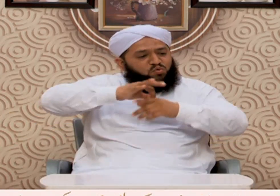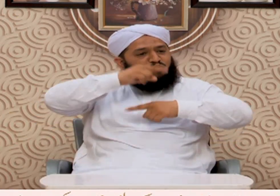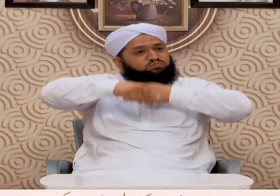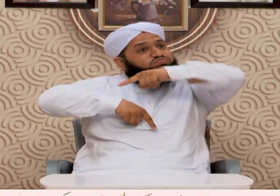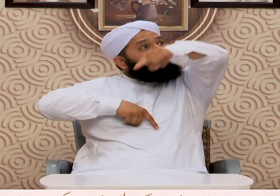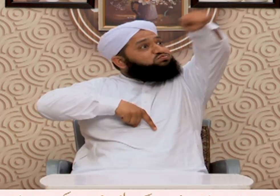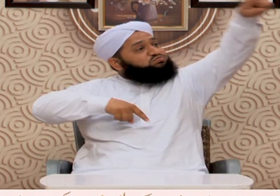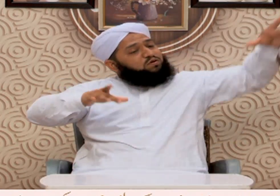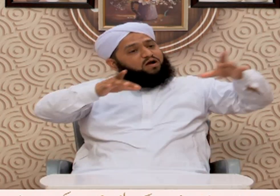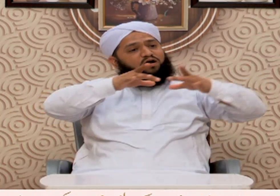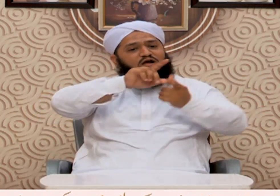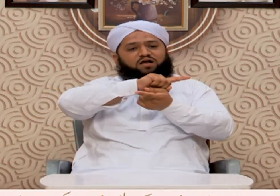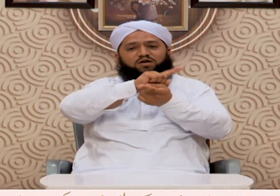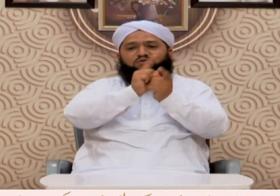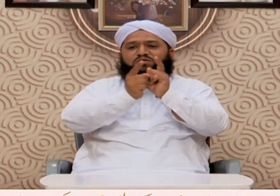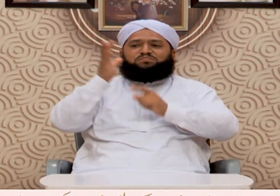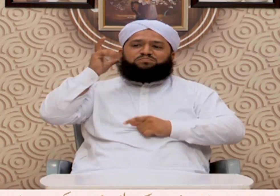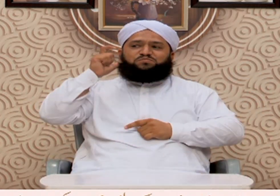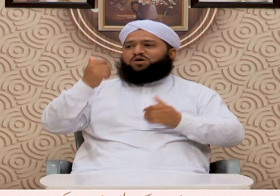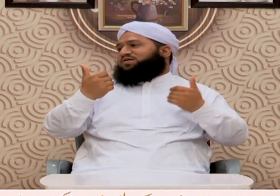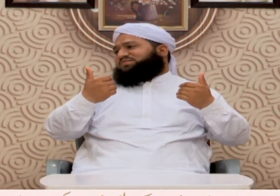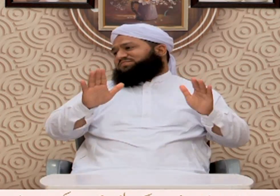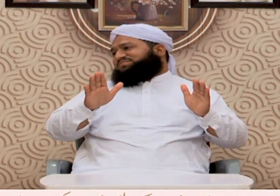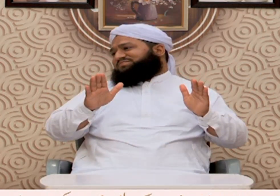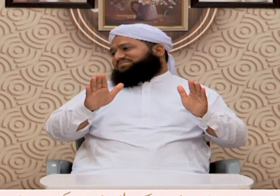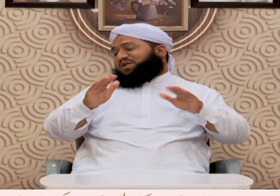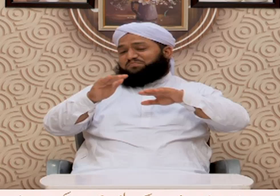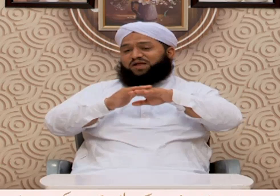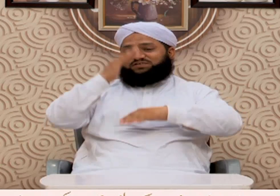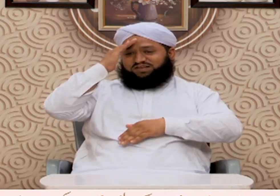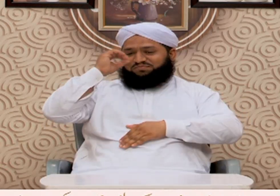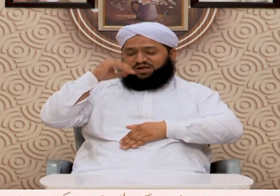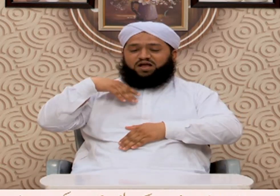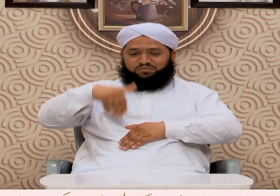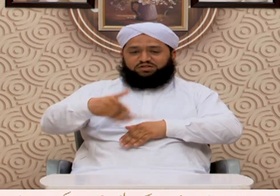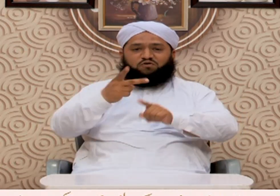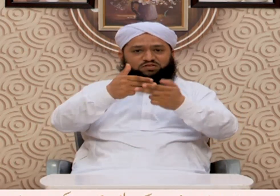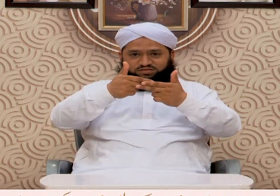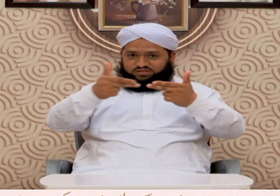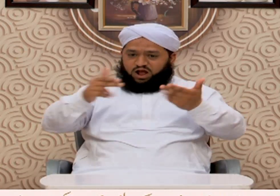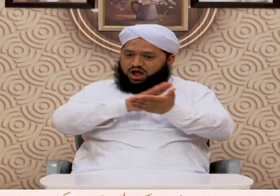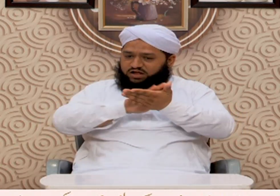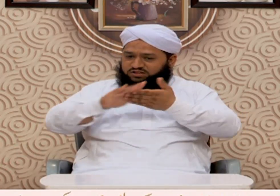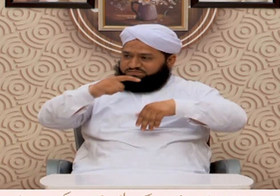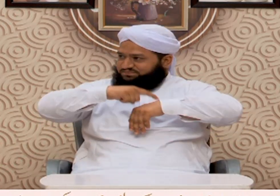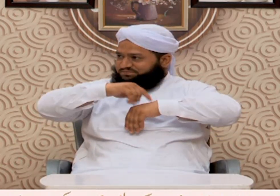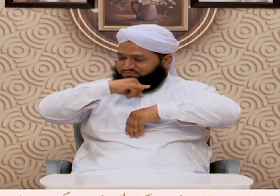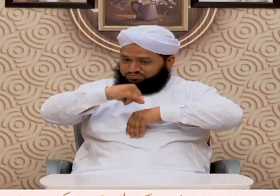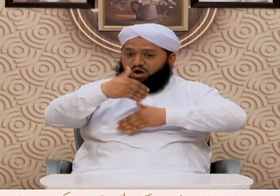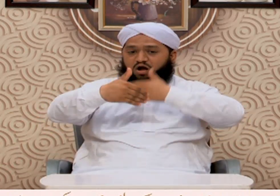تاتاری سلطنت اسلامی حکومت سے بدل گئی۔ پیارے اسلامی بھائیوں، آج کے پروگرام کا وقت اختتام کی طرف بڑھ رہا ہے۔